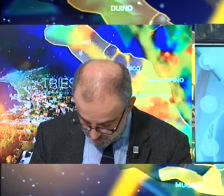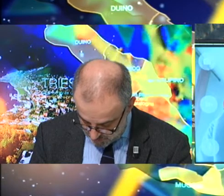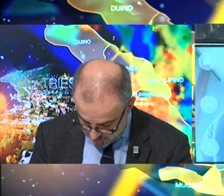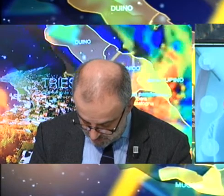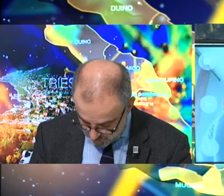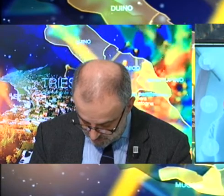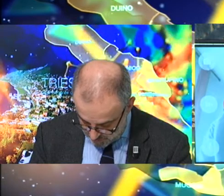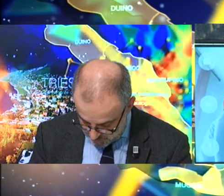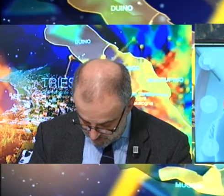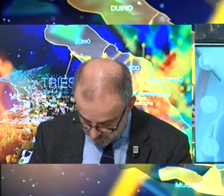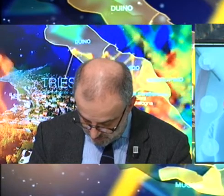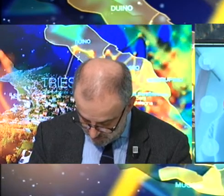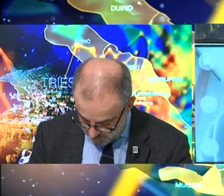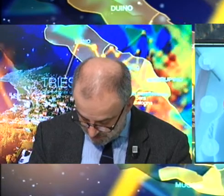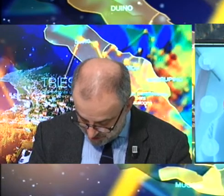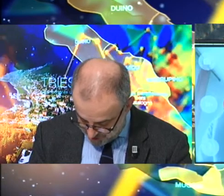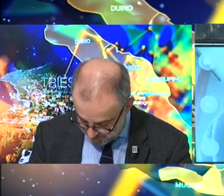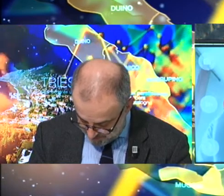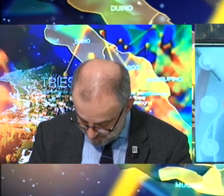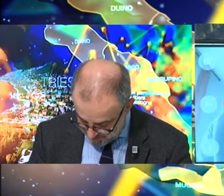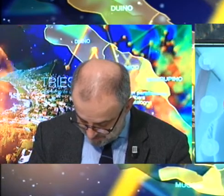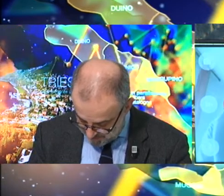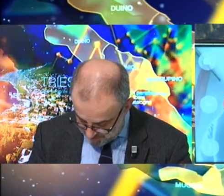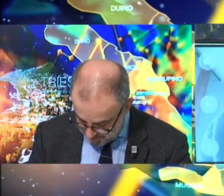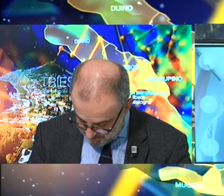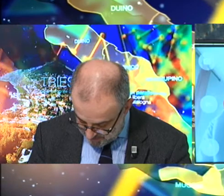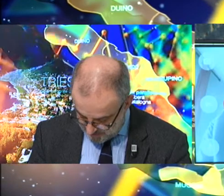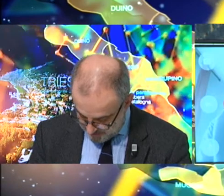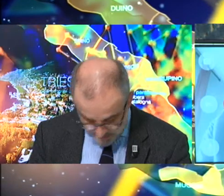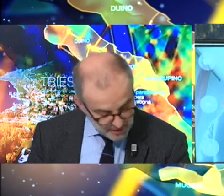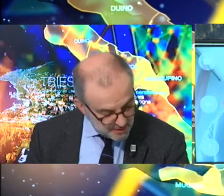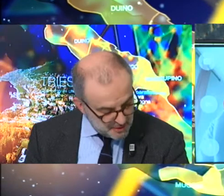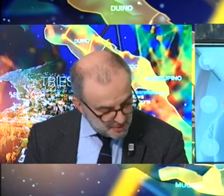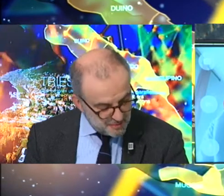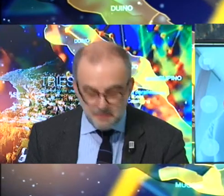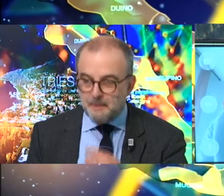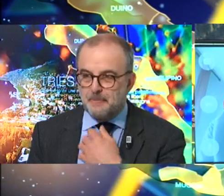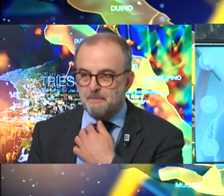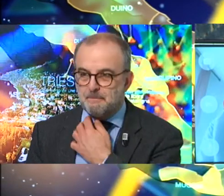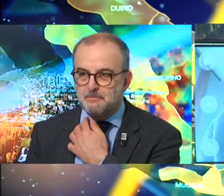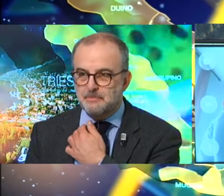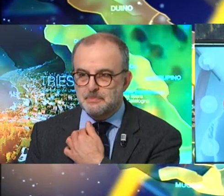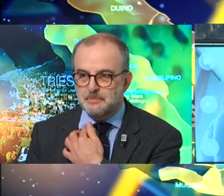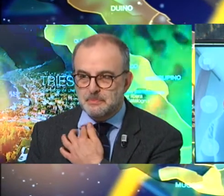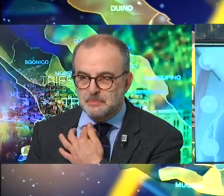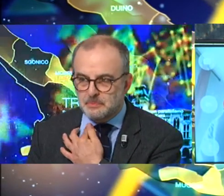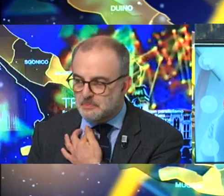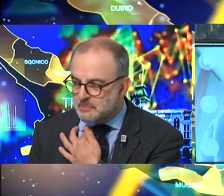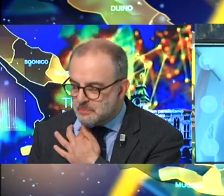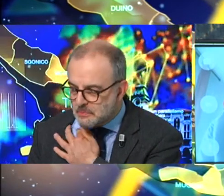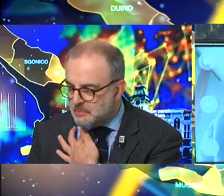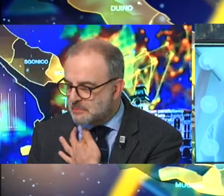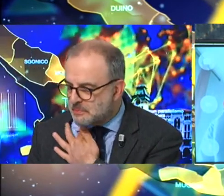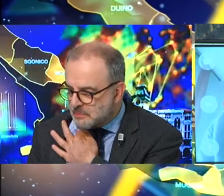tutti noi, quello di ingegnarsi il più possibile per passare nel meglio e